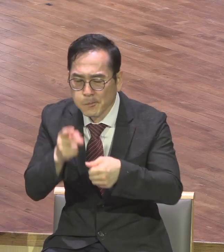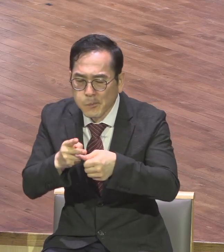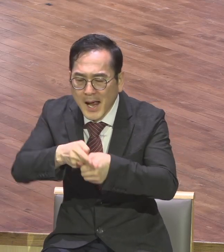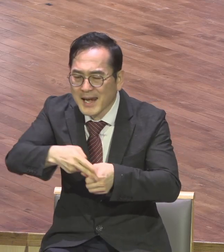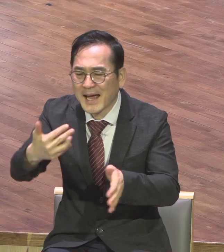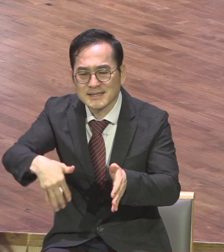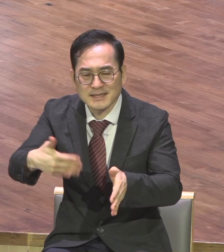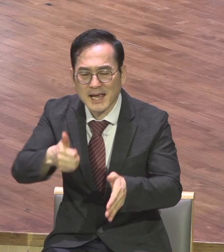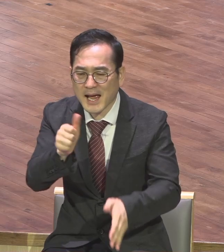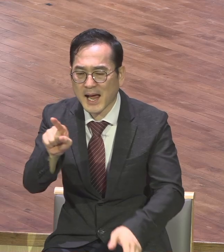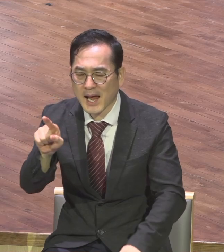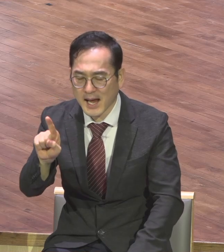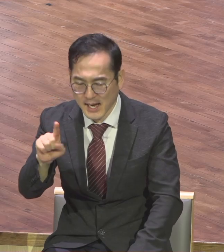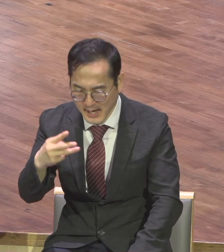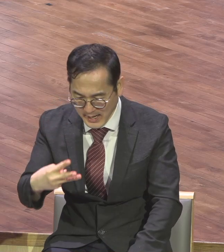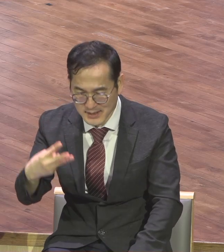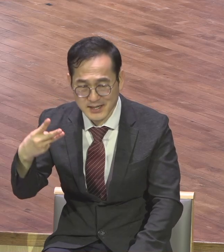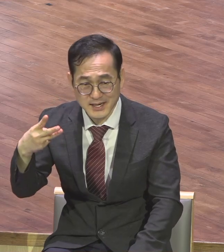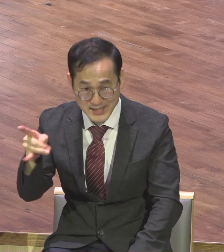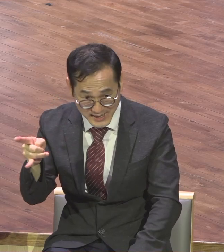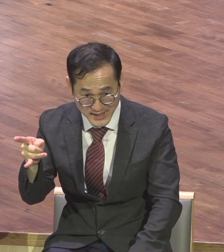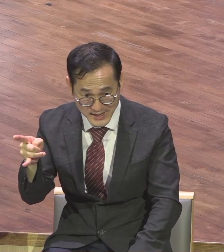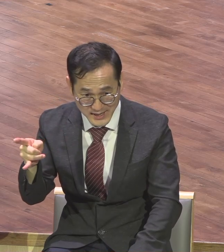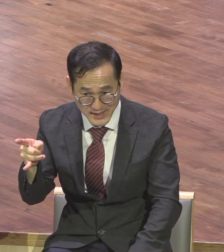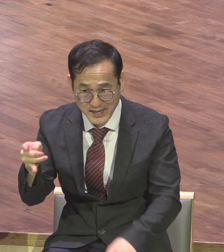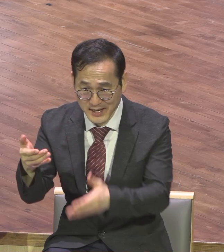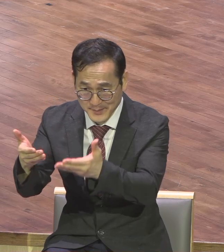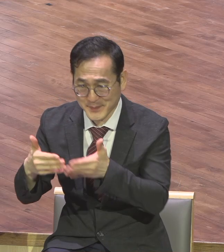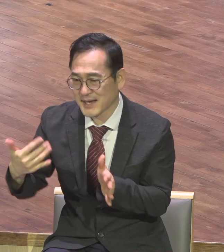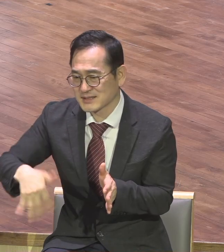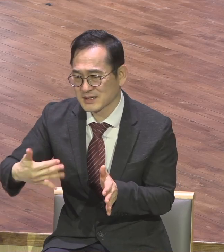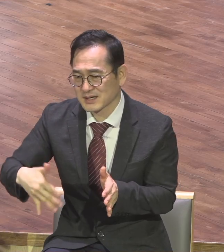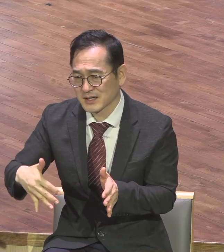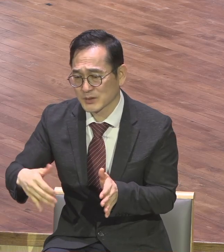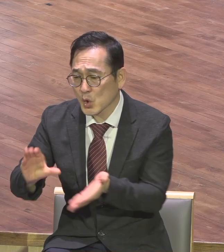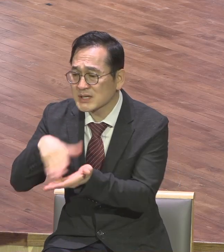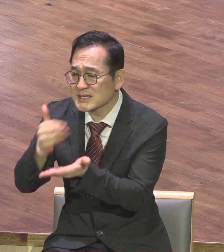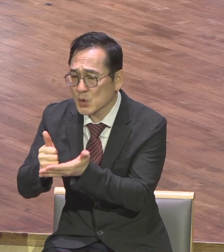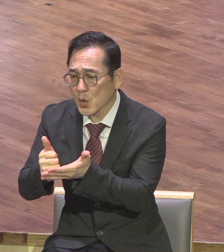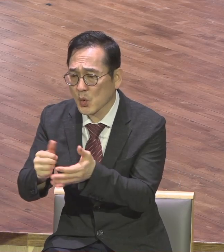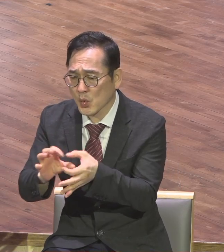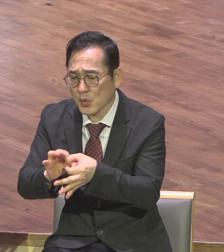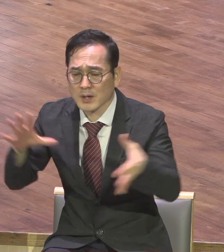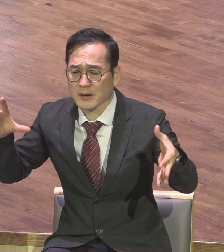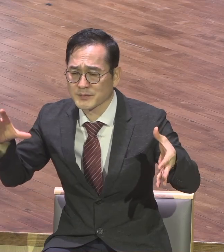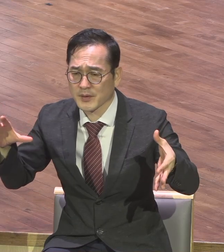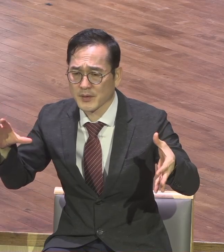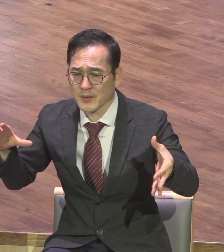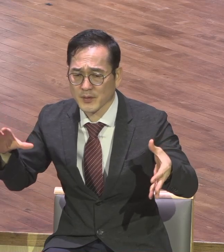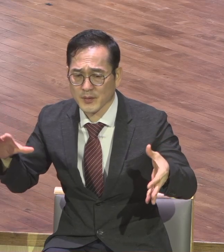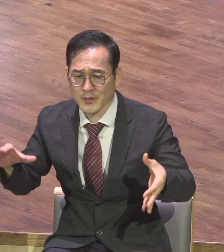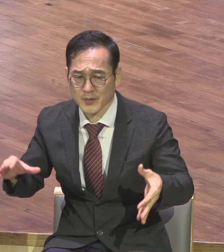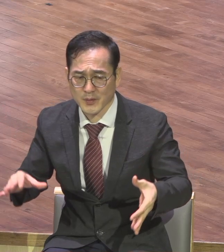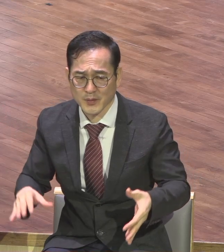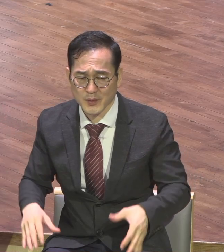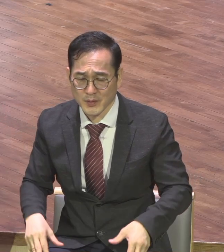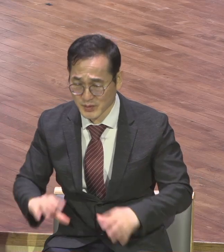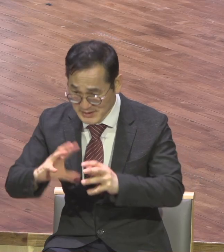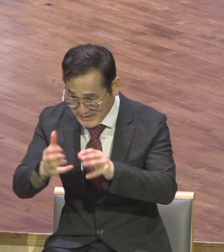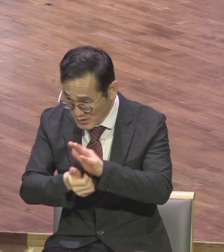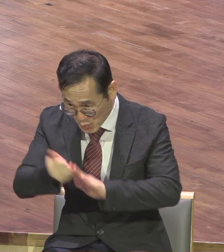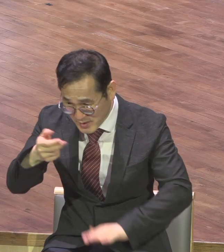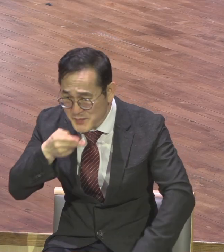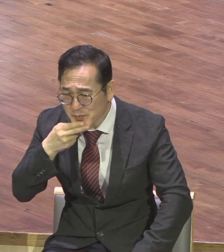않은 무리였으며 그리스도 밖에 있었었고 약속의 언약들에 대해서는 외인이요 세상에서는 소망이